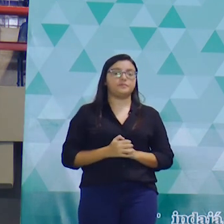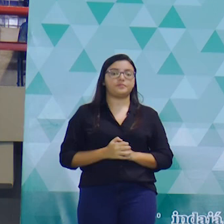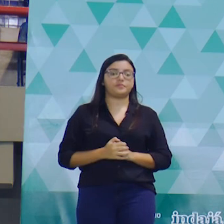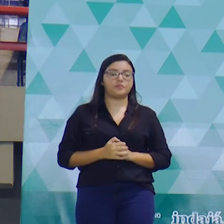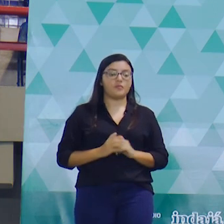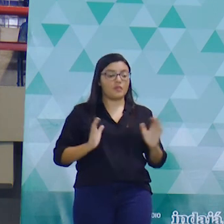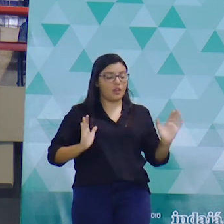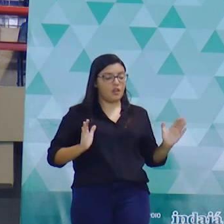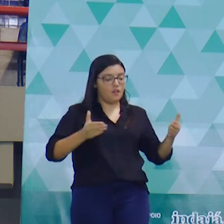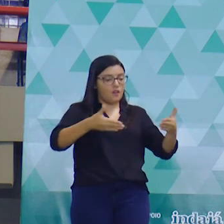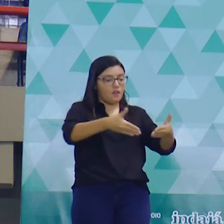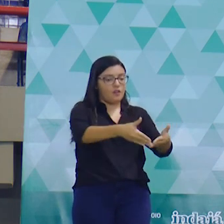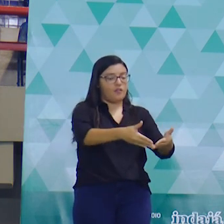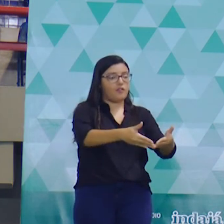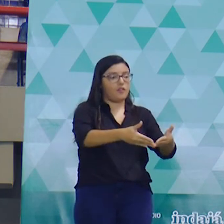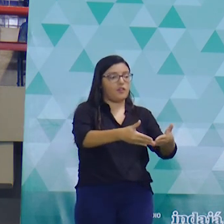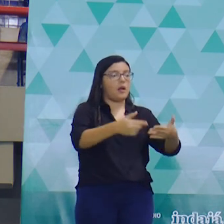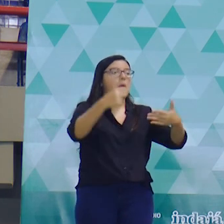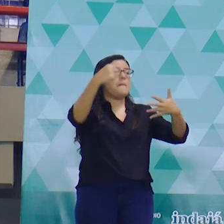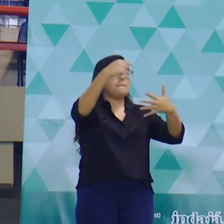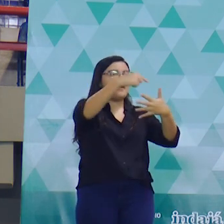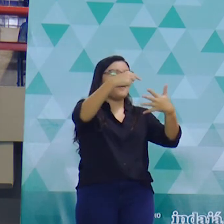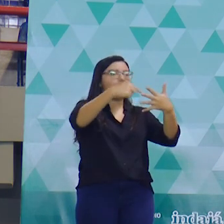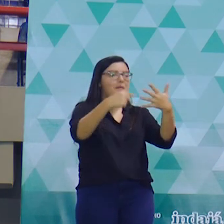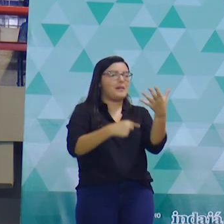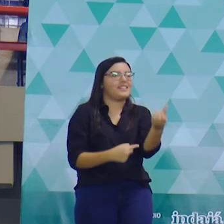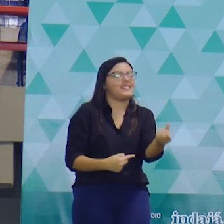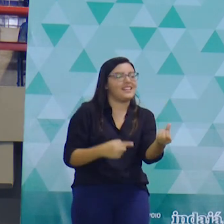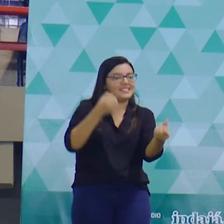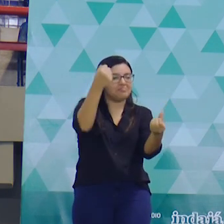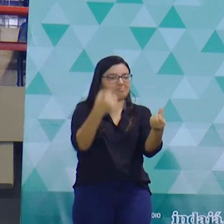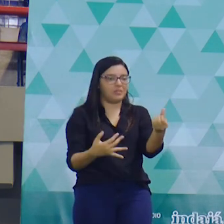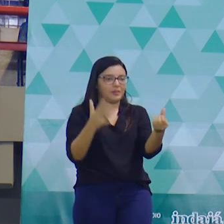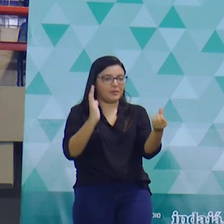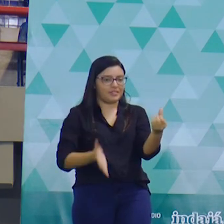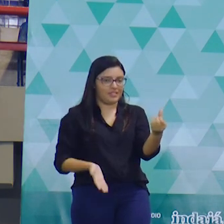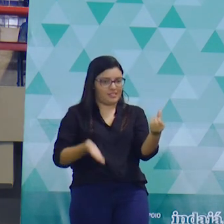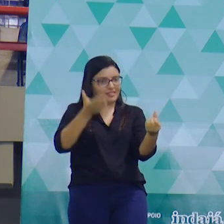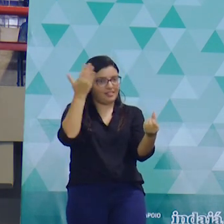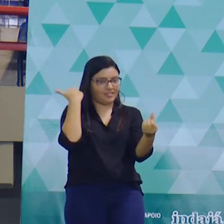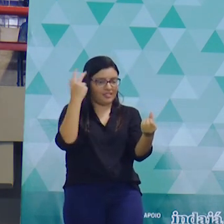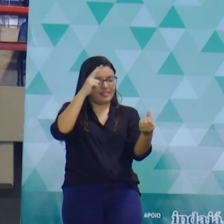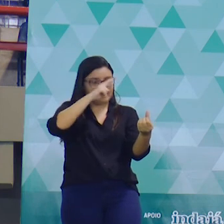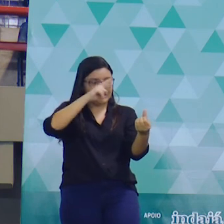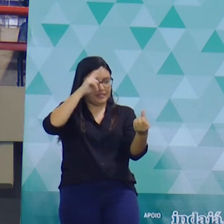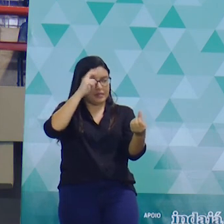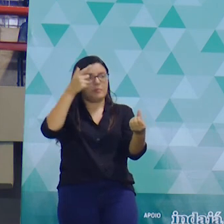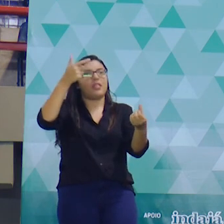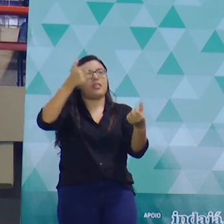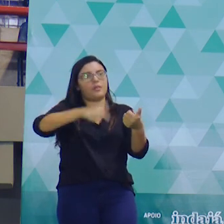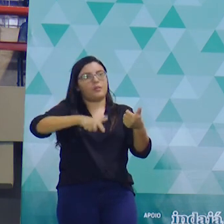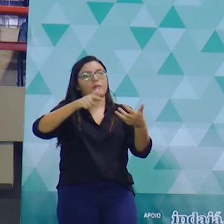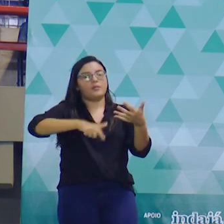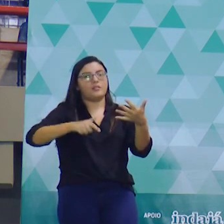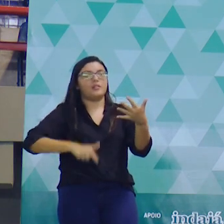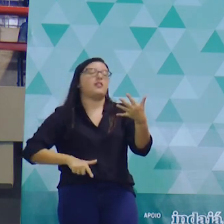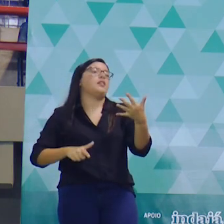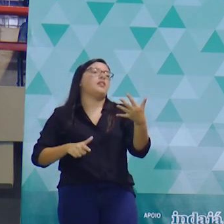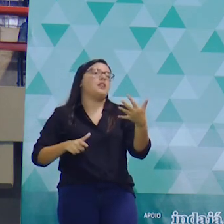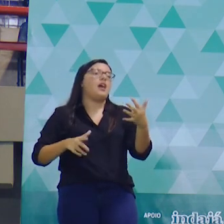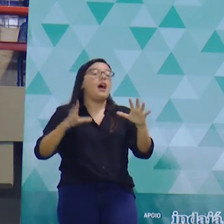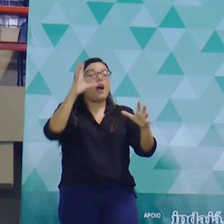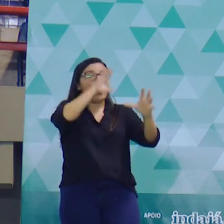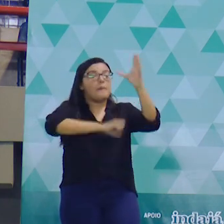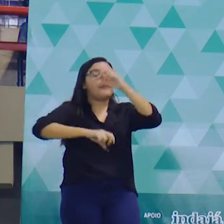dar ênfase às etapas da resolução. Estamos dando ênfase a isso. E está sendo uma coisa repetida. Então, você aprende